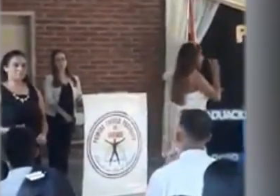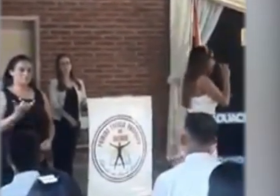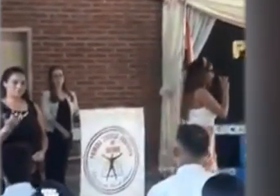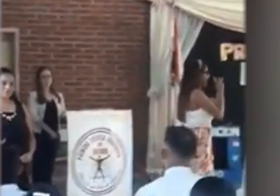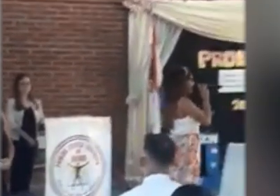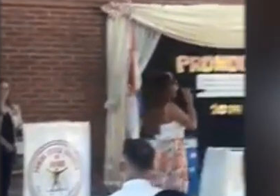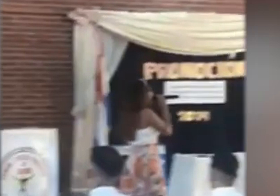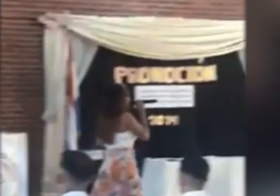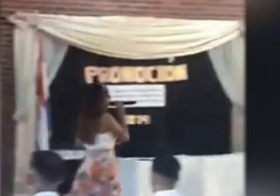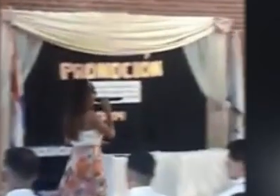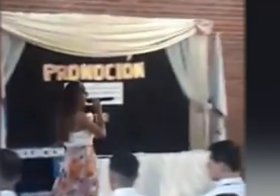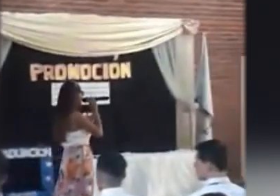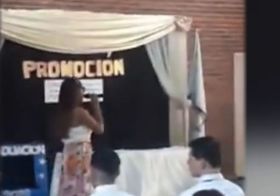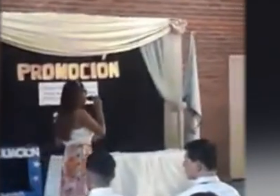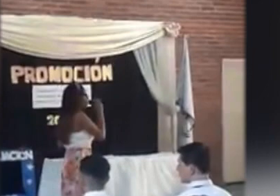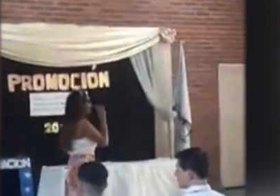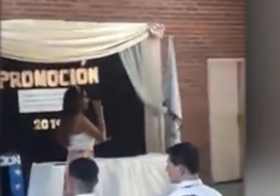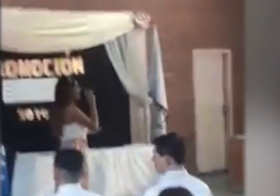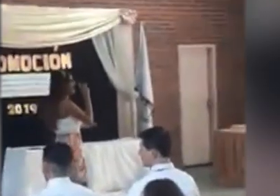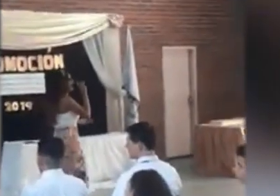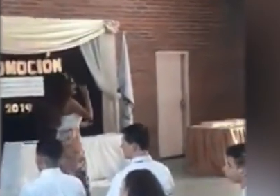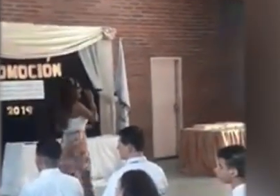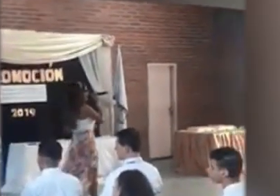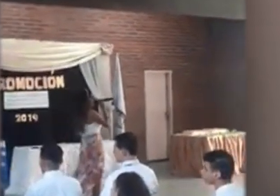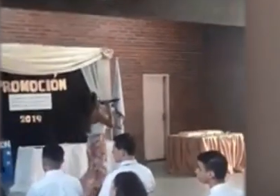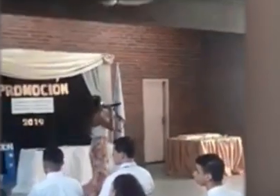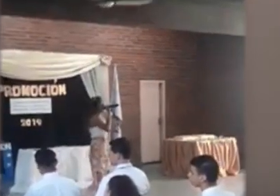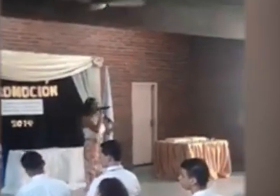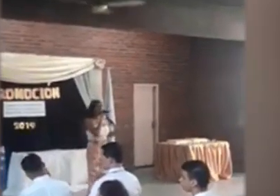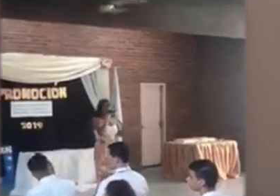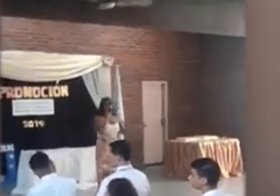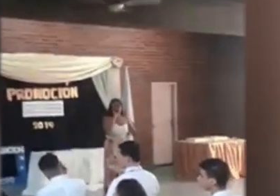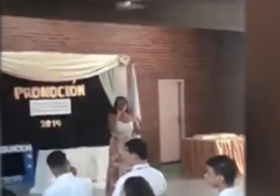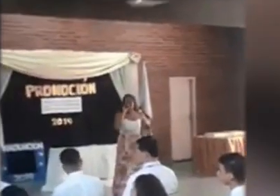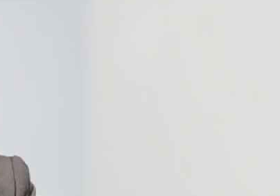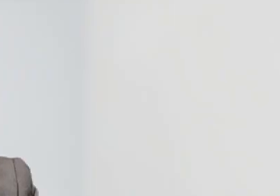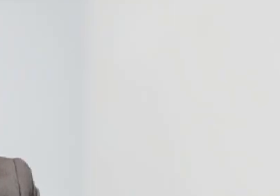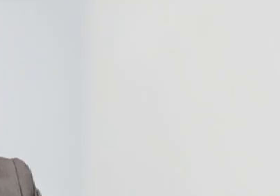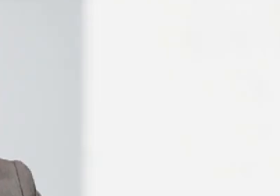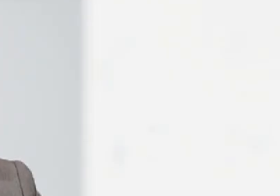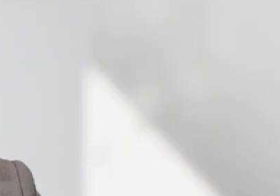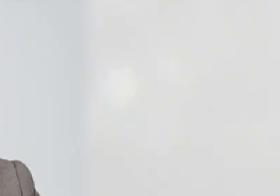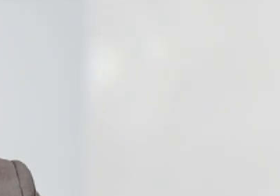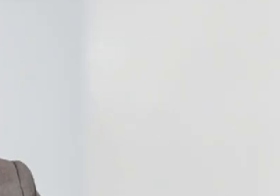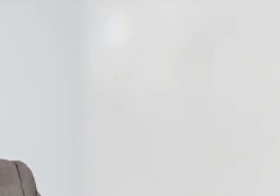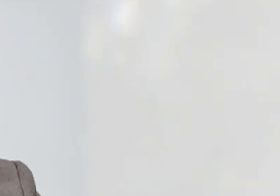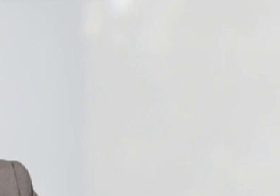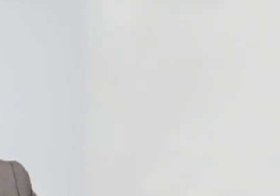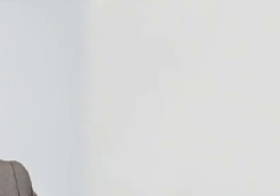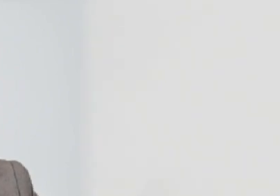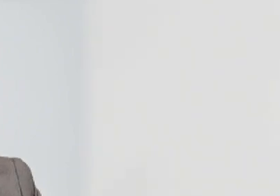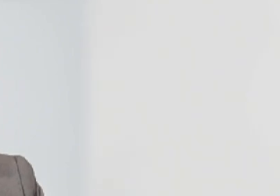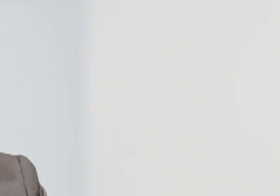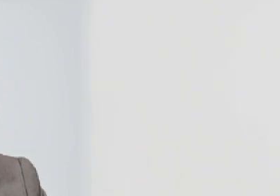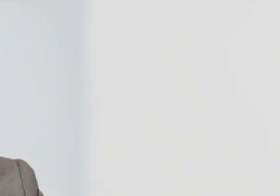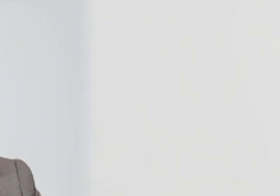mucho por venir, licenciada. Muy interesante escucharla y entender esto. Me quedan 30 segundos. ¿Usted quiere dar un mensaje a los que nos están viendo, a ver cómo